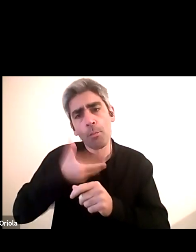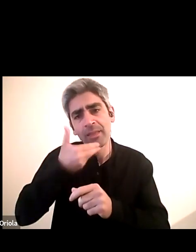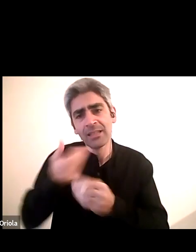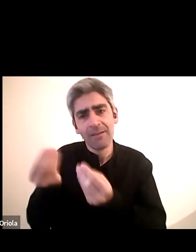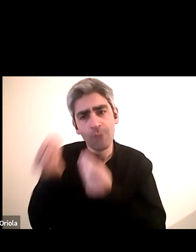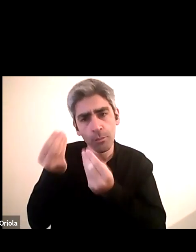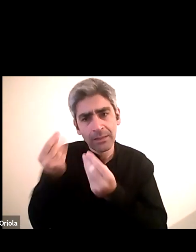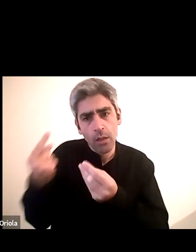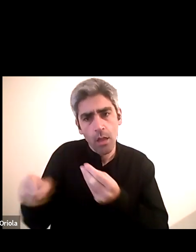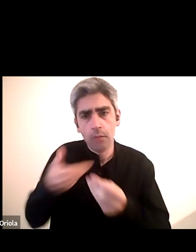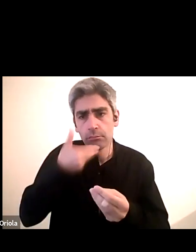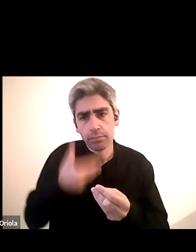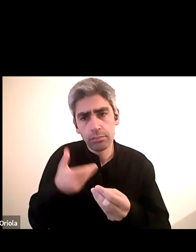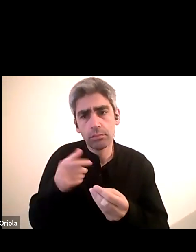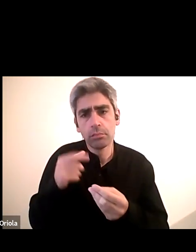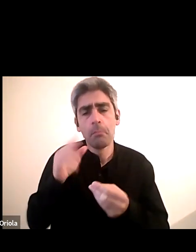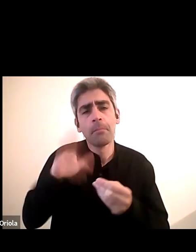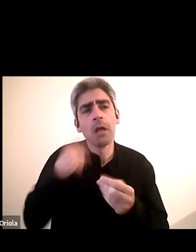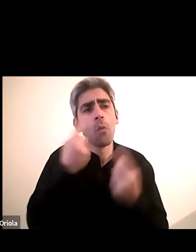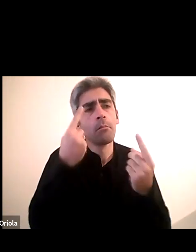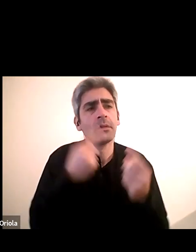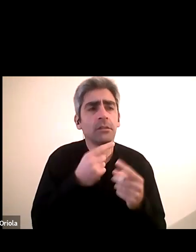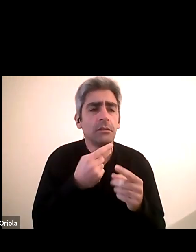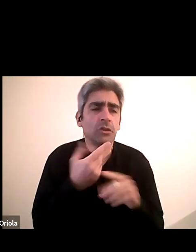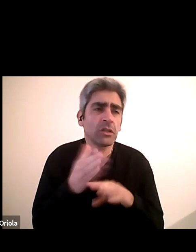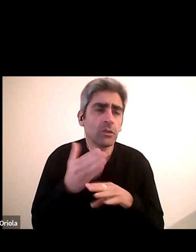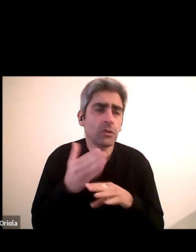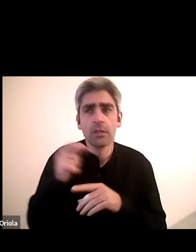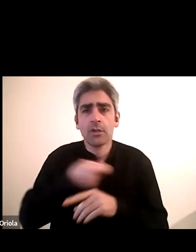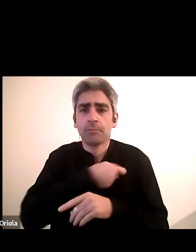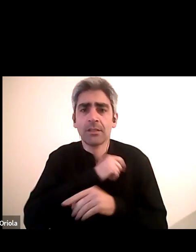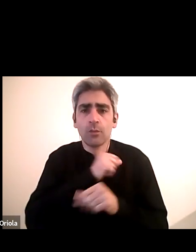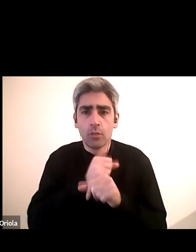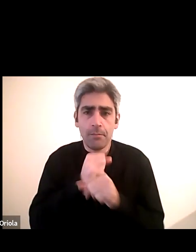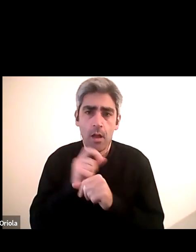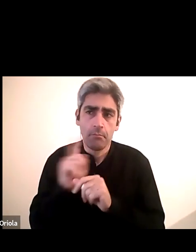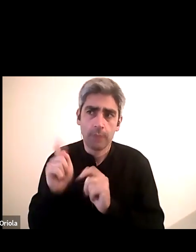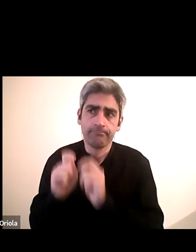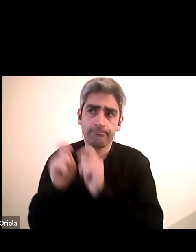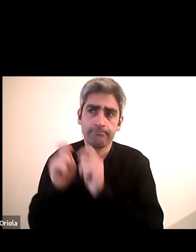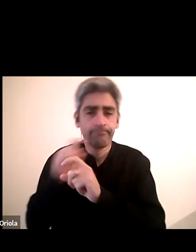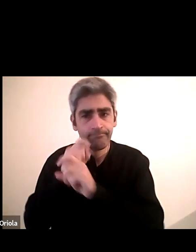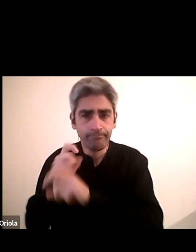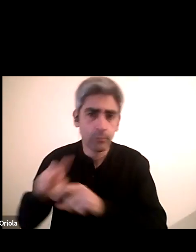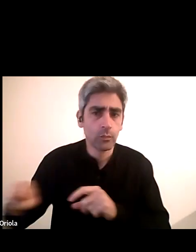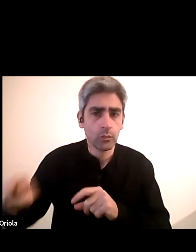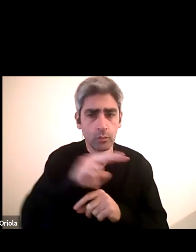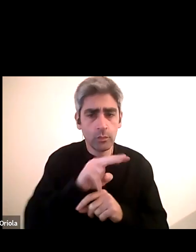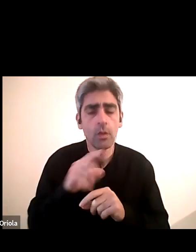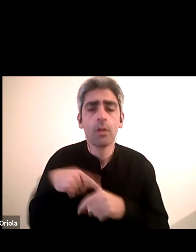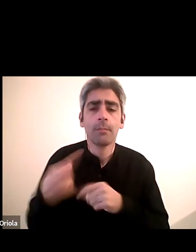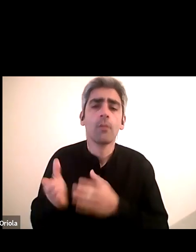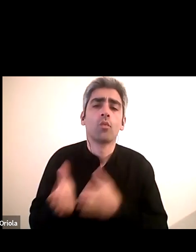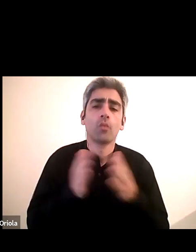formação, salvo raras exceções, é a Inspeção de Trabalho, e além do mais por dois motivos essenciais. Um é porque